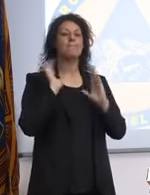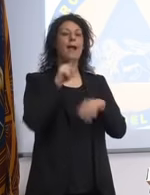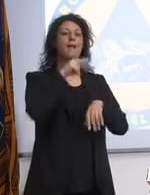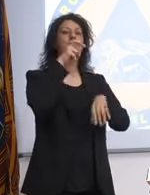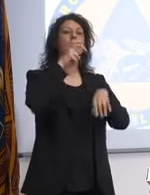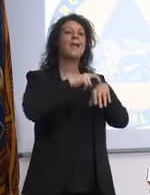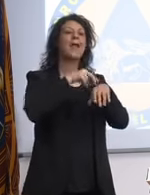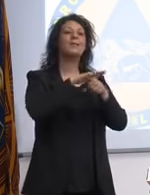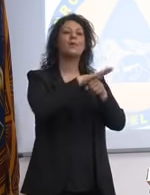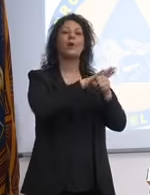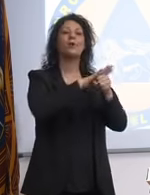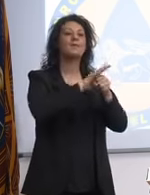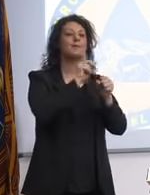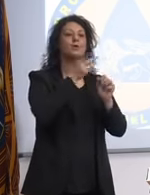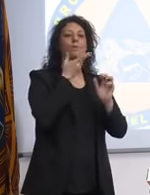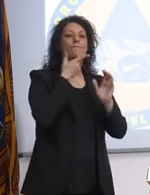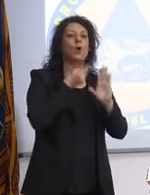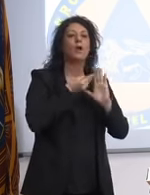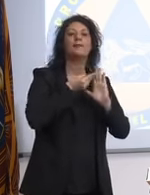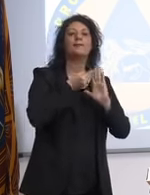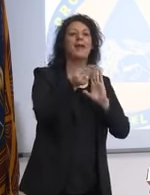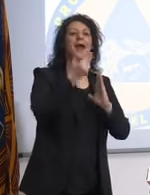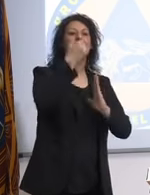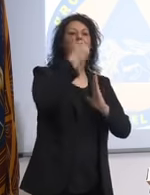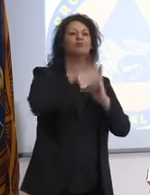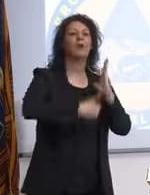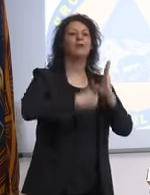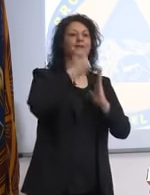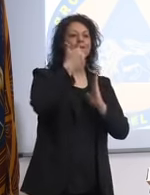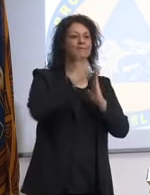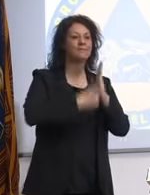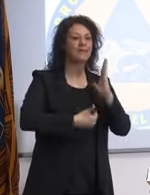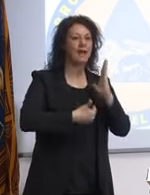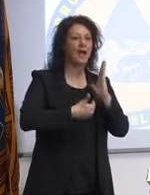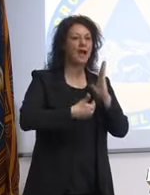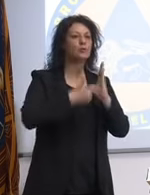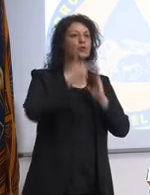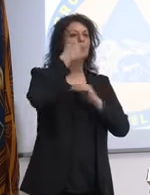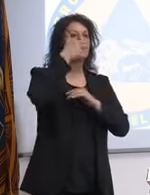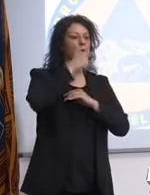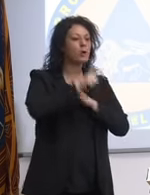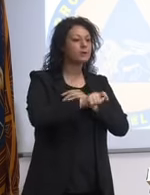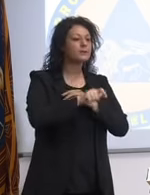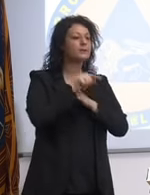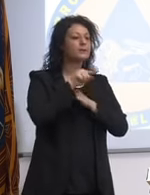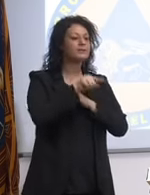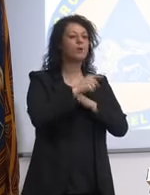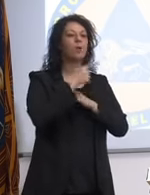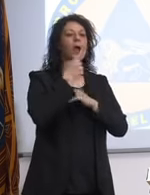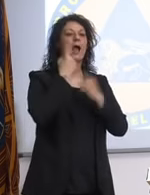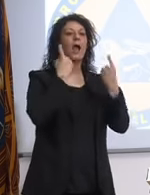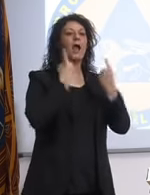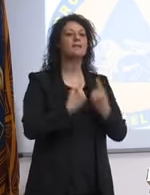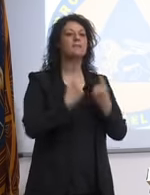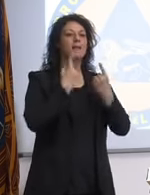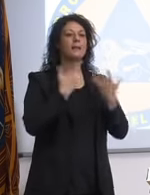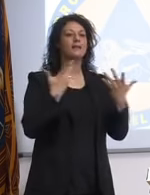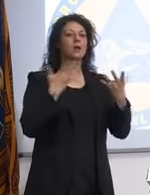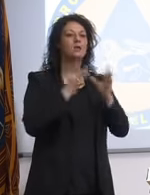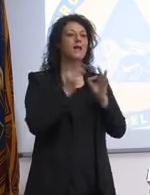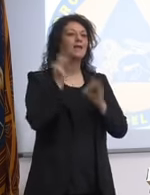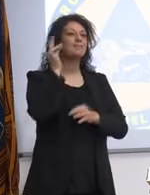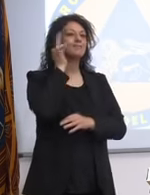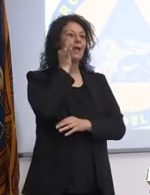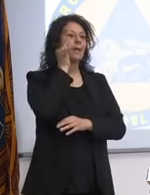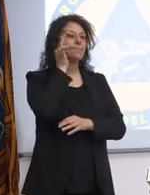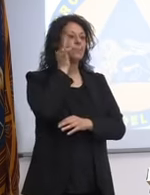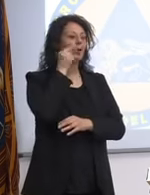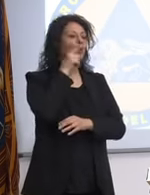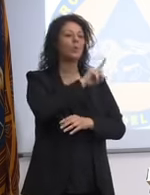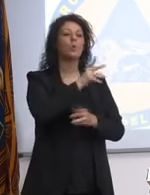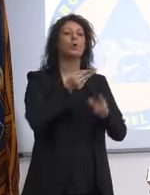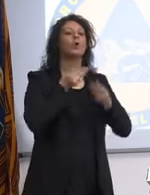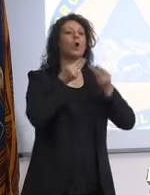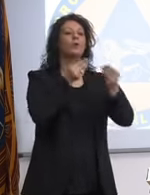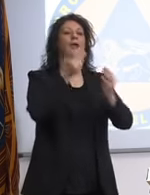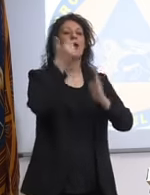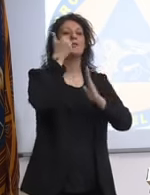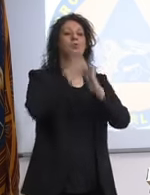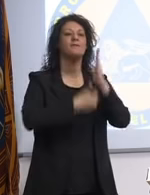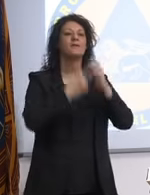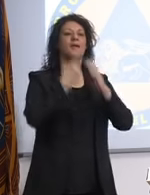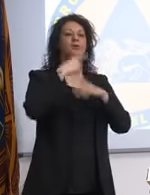certificato perché lui dice, a parte l'esito del sierologico, finché non ho il tampone non faccio